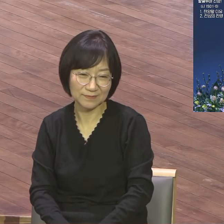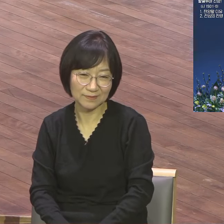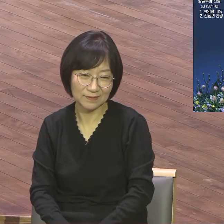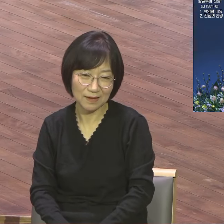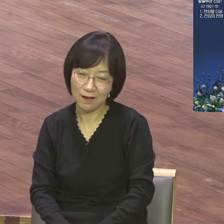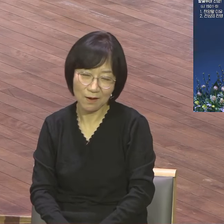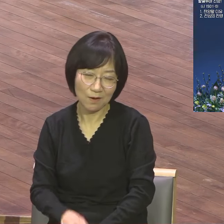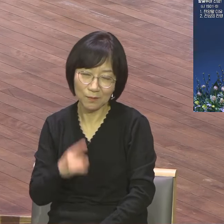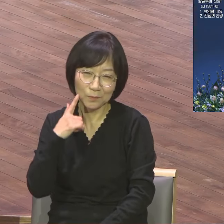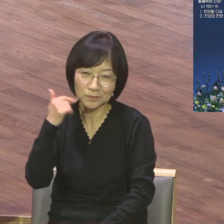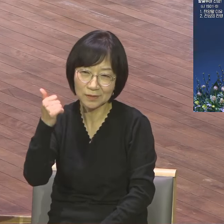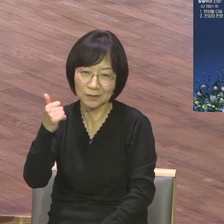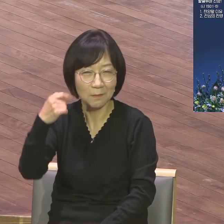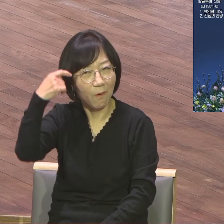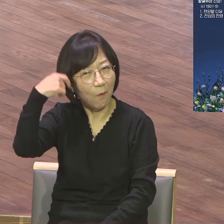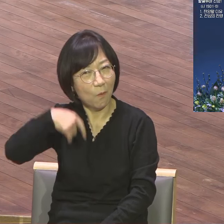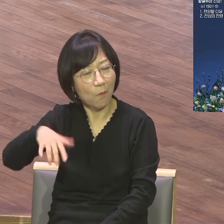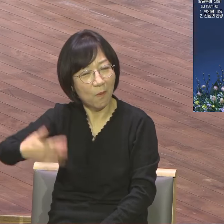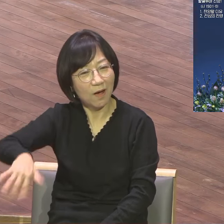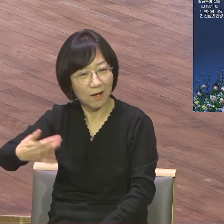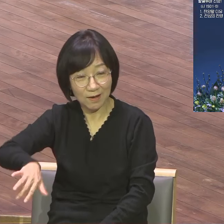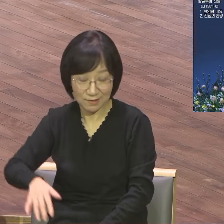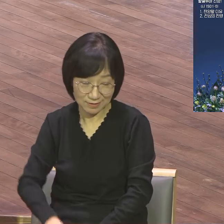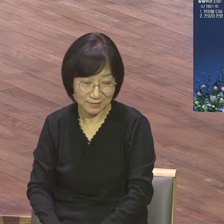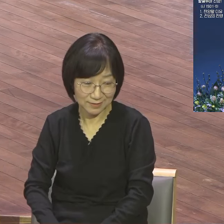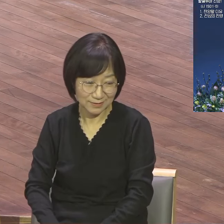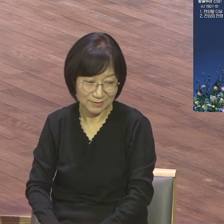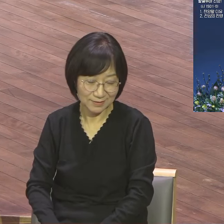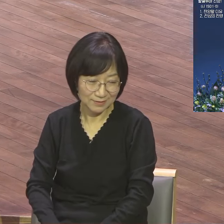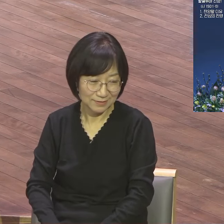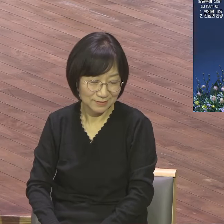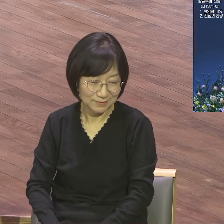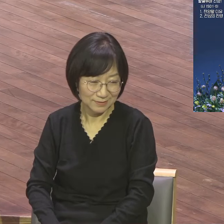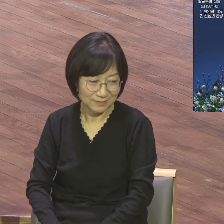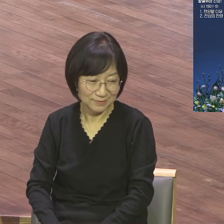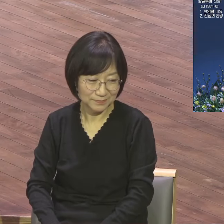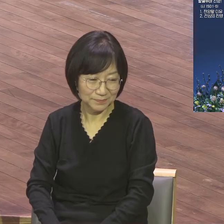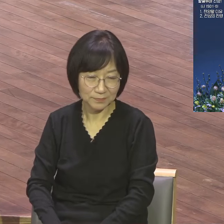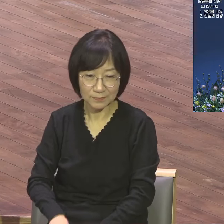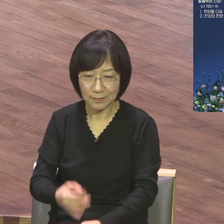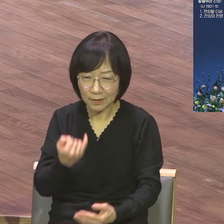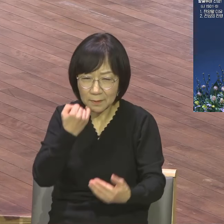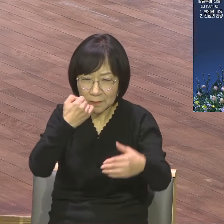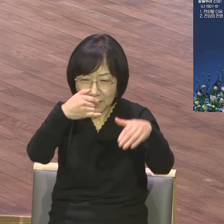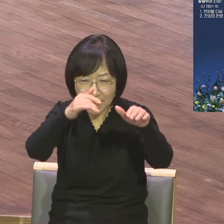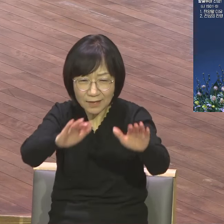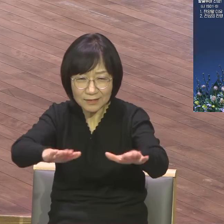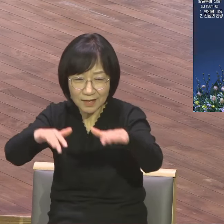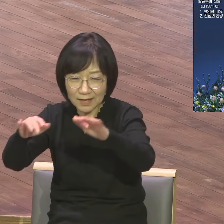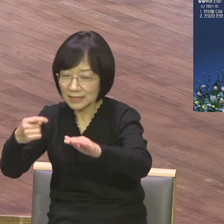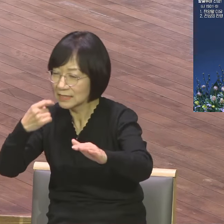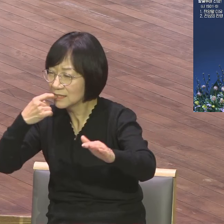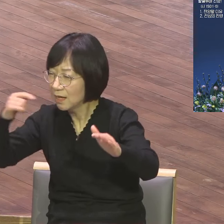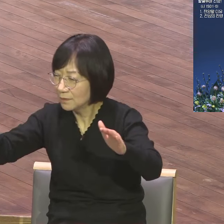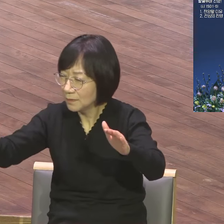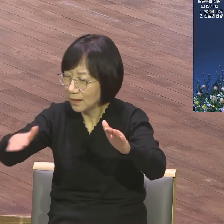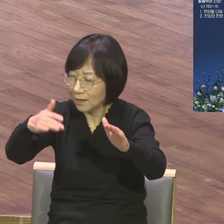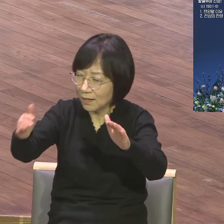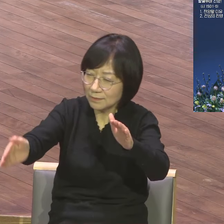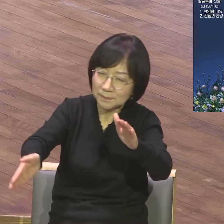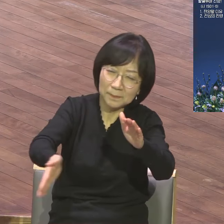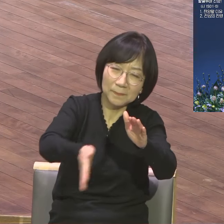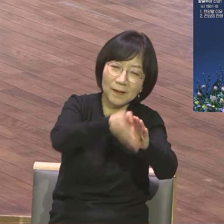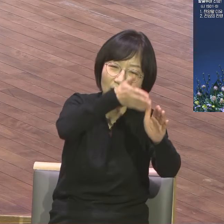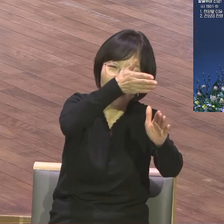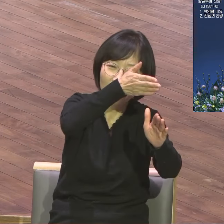참 서볼주 목사님 대단하죠. 그렇게 표현했어요. 바다의 이 파도 소리가